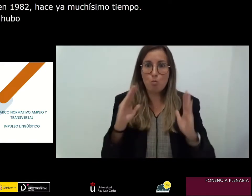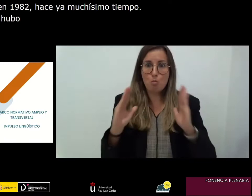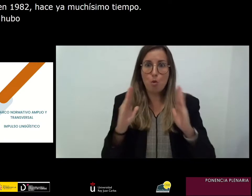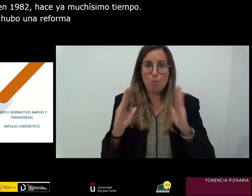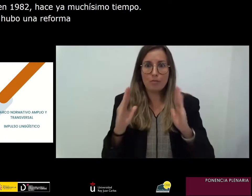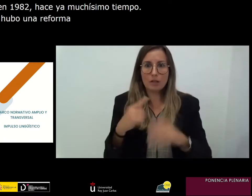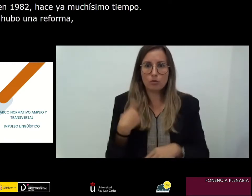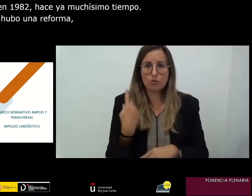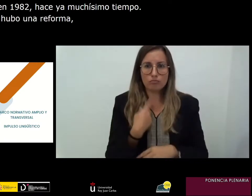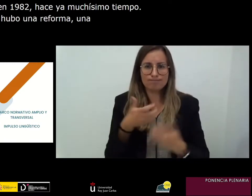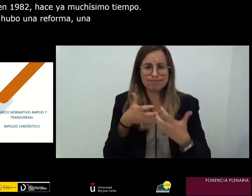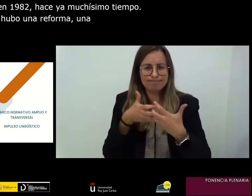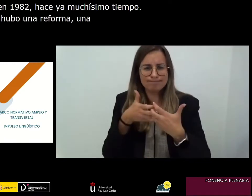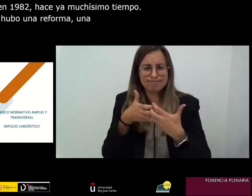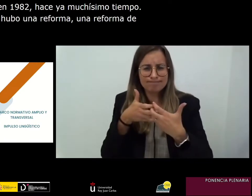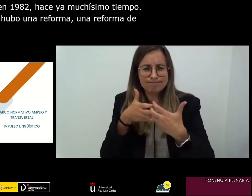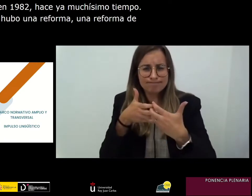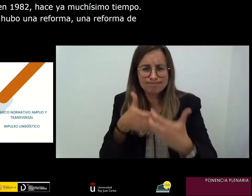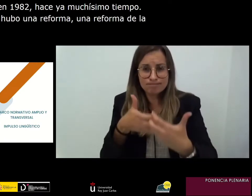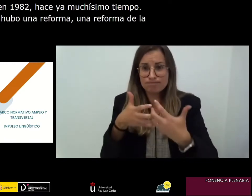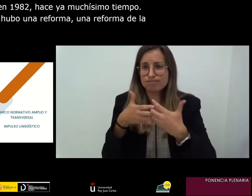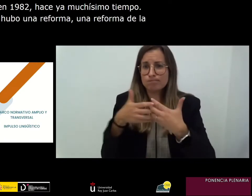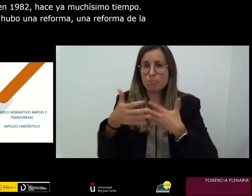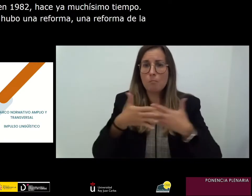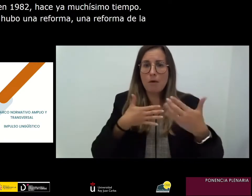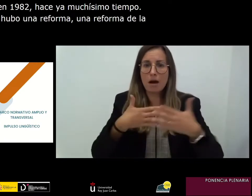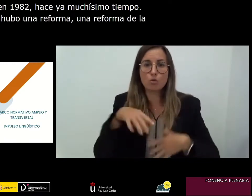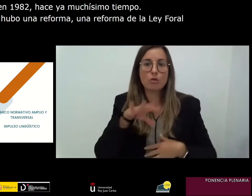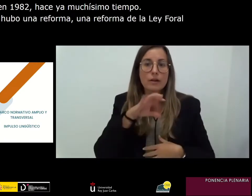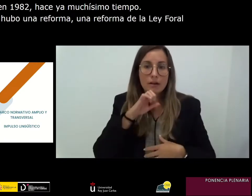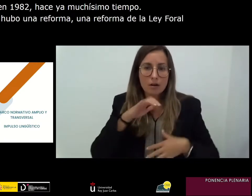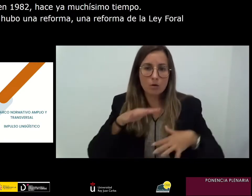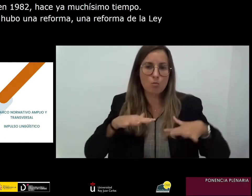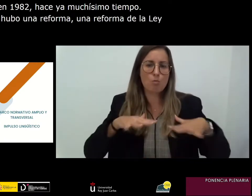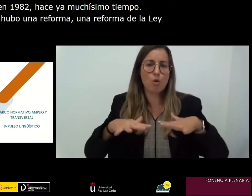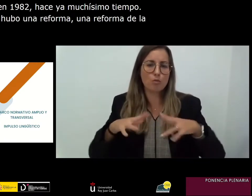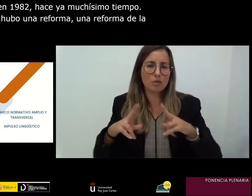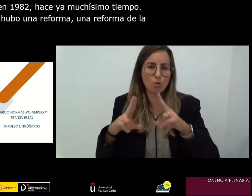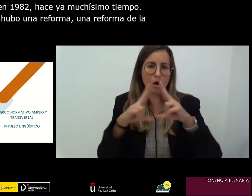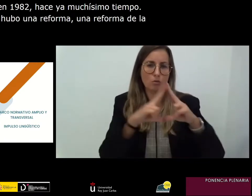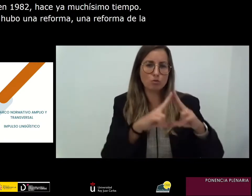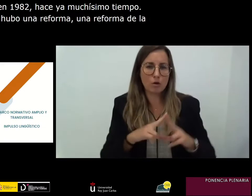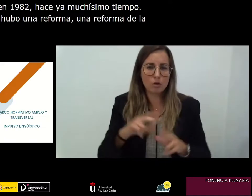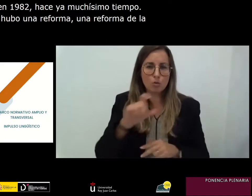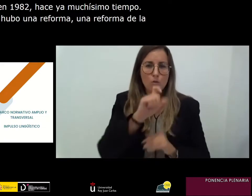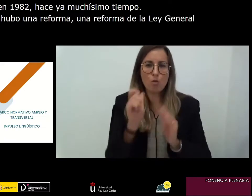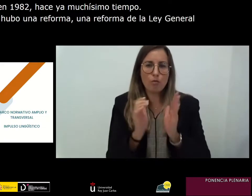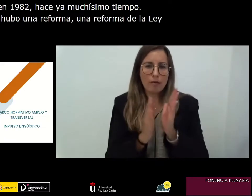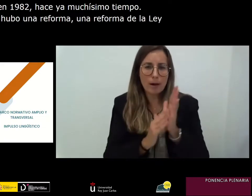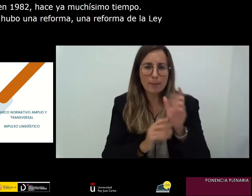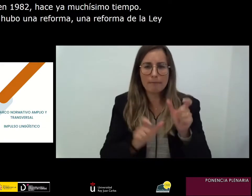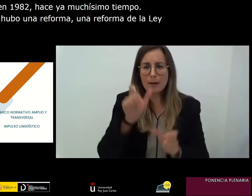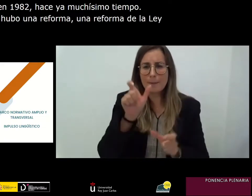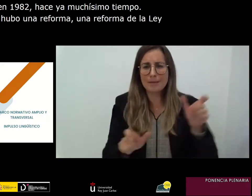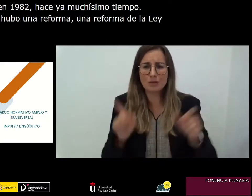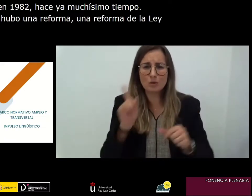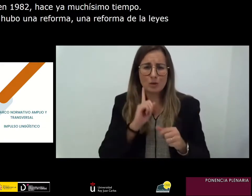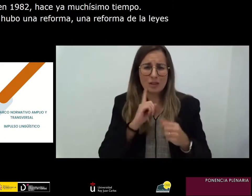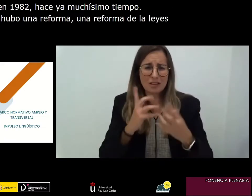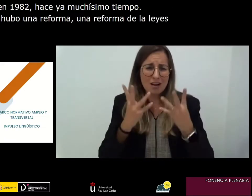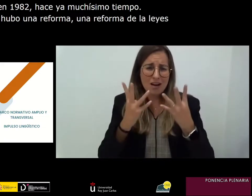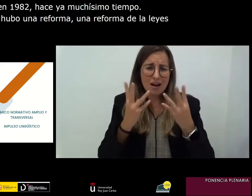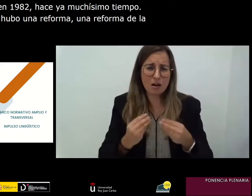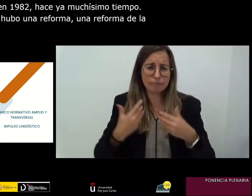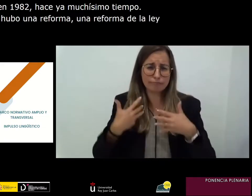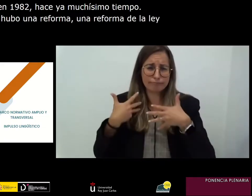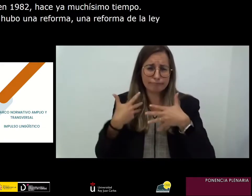una reforma de la ley orgánica, y en ese momento, desde la Federación de Personas Sordas Comunidad Valenciana, todo el movimiento asociativo de